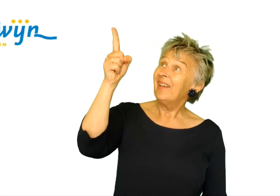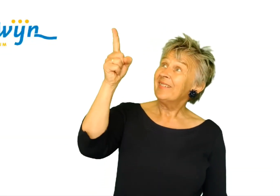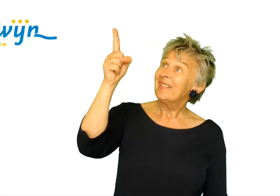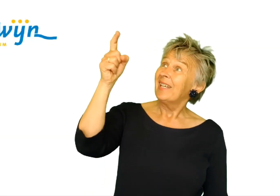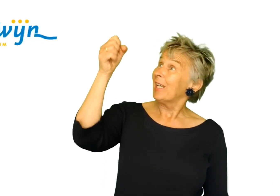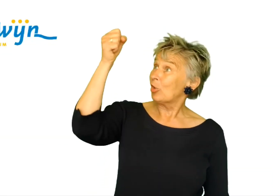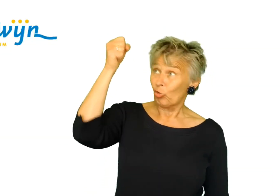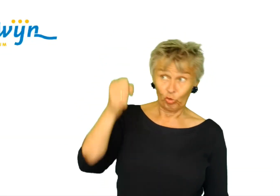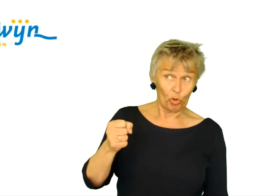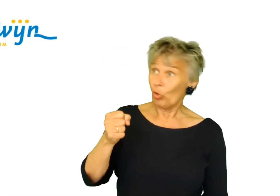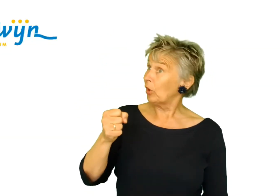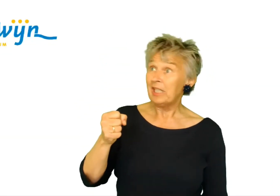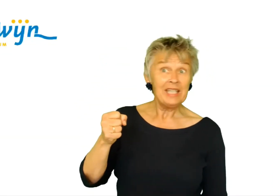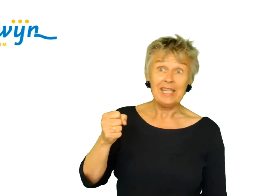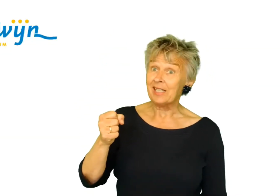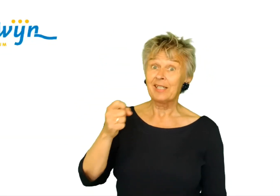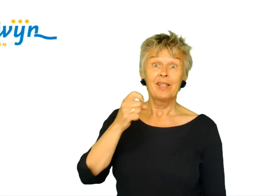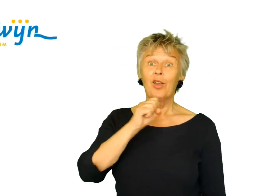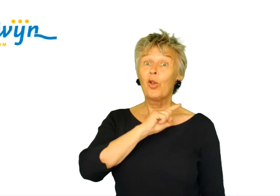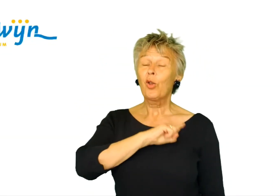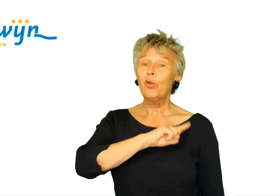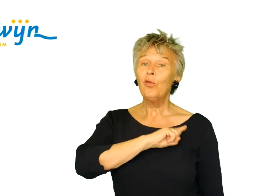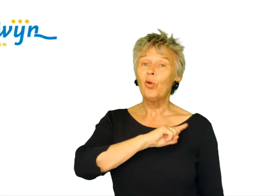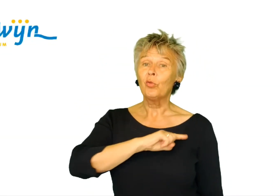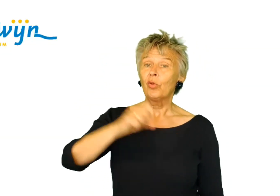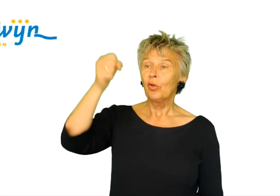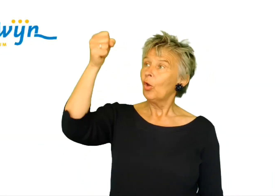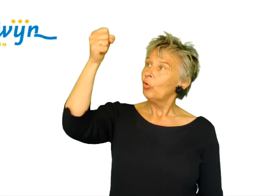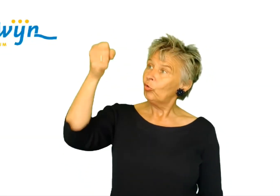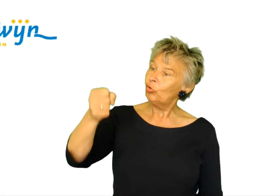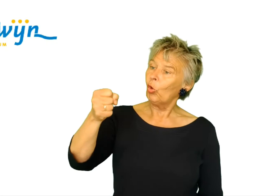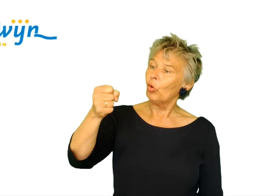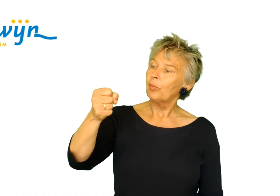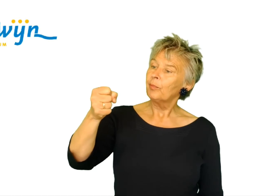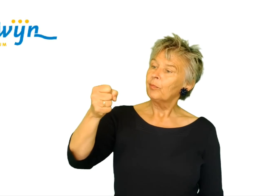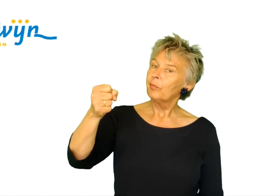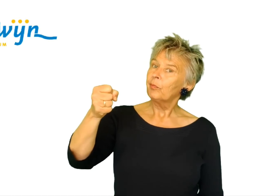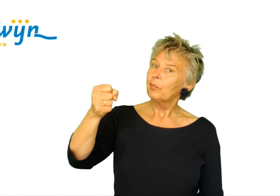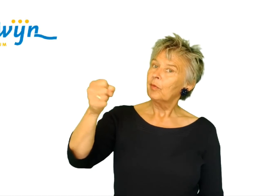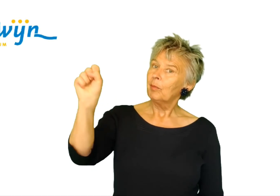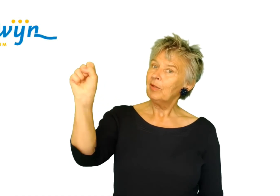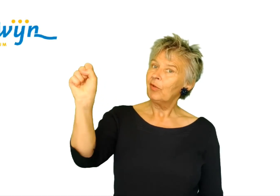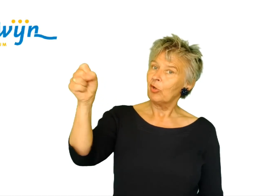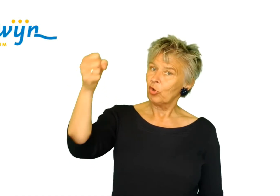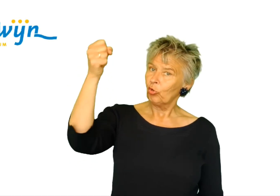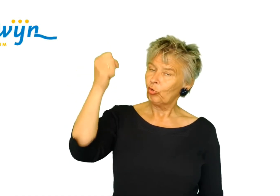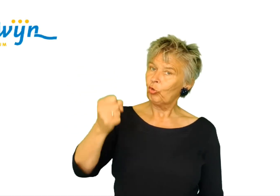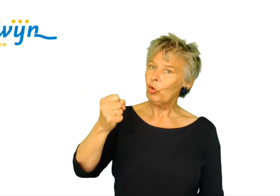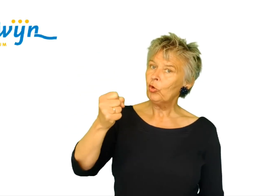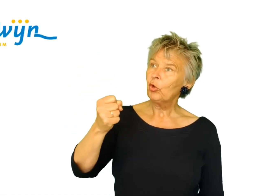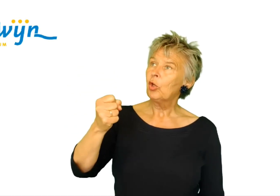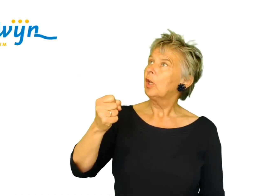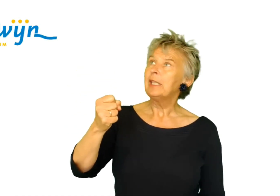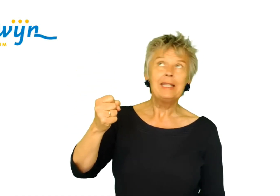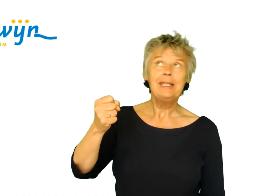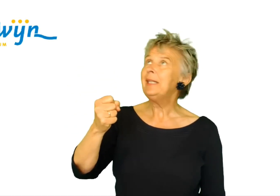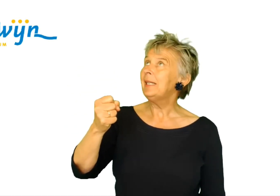Dat is toch niet gewoon. Toch. Met de vuist. Toch